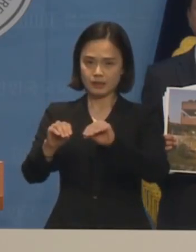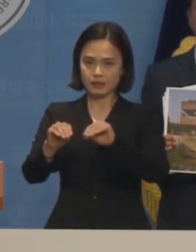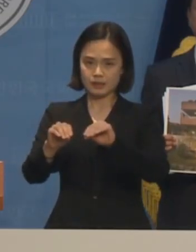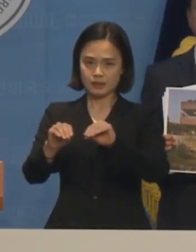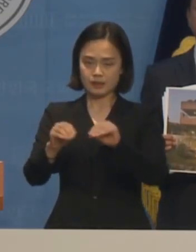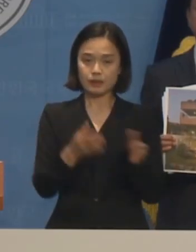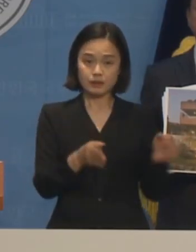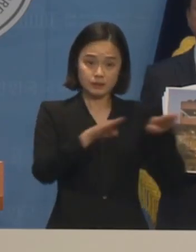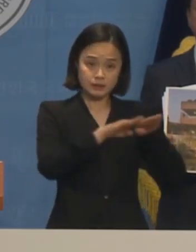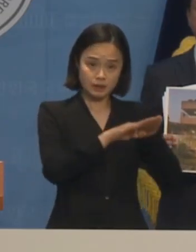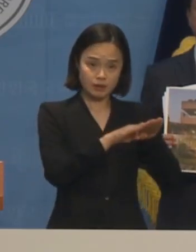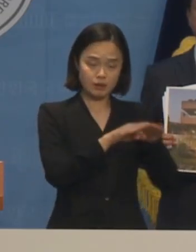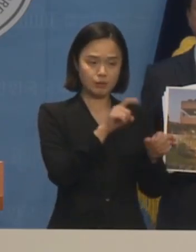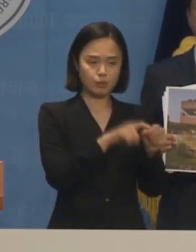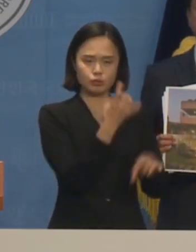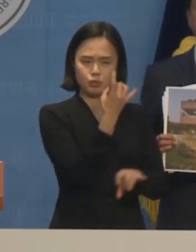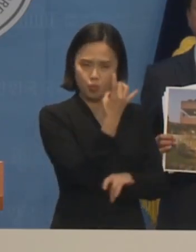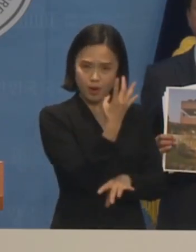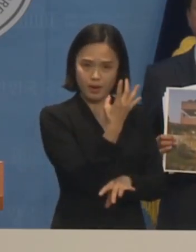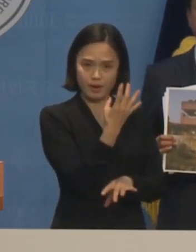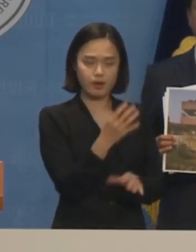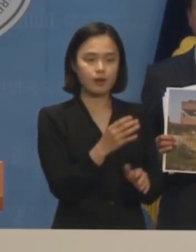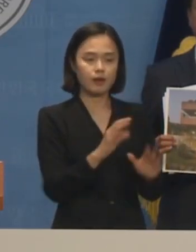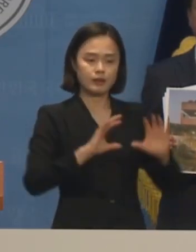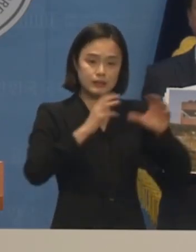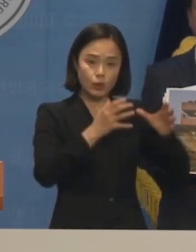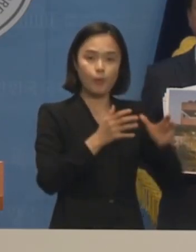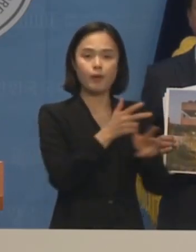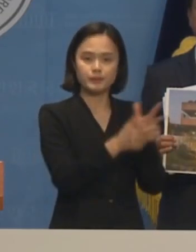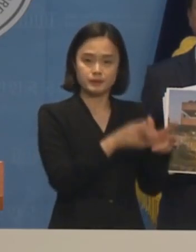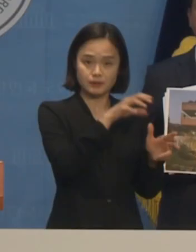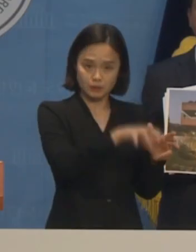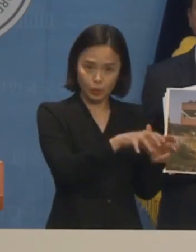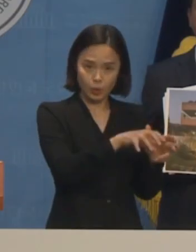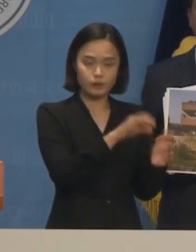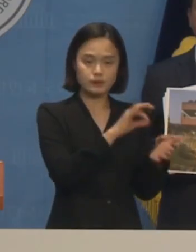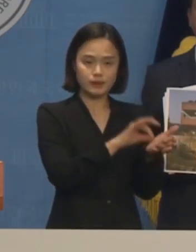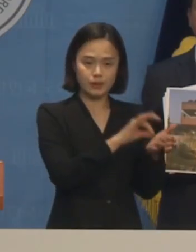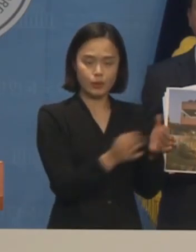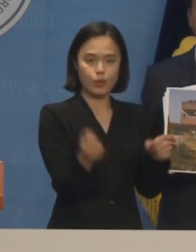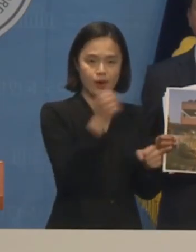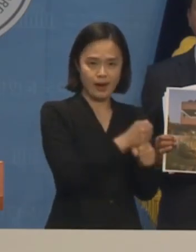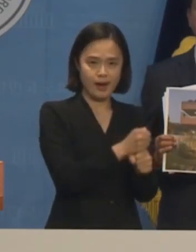시설을 본래 목적인 글로벌 비즈니스 지원 공간으로 정상화하라.